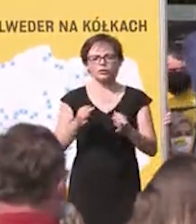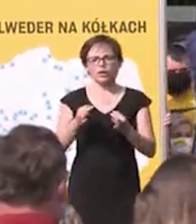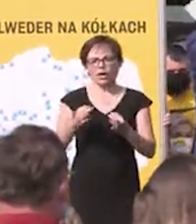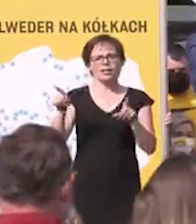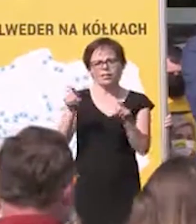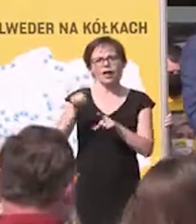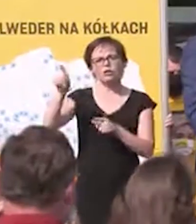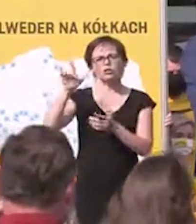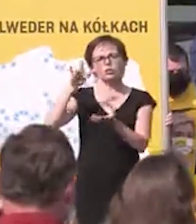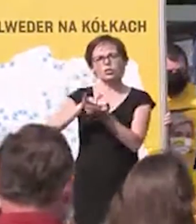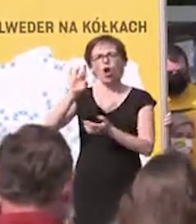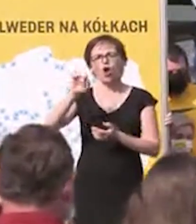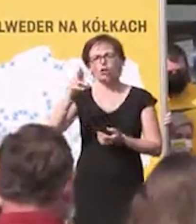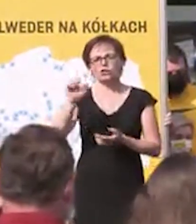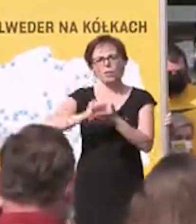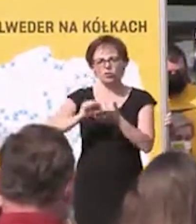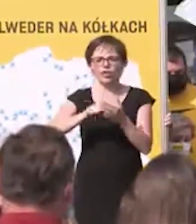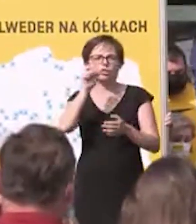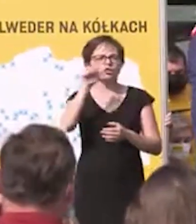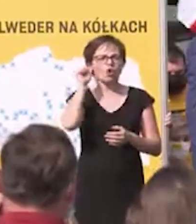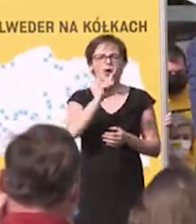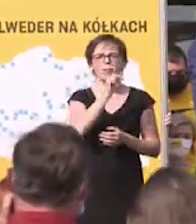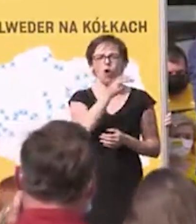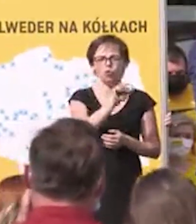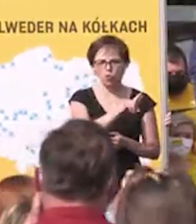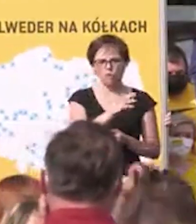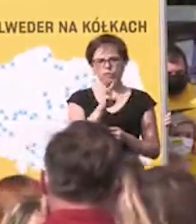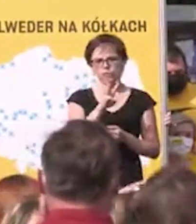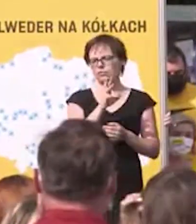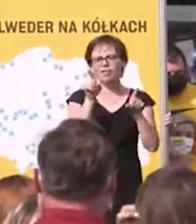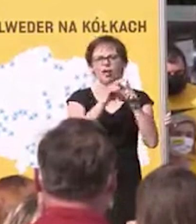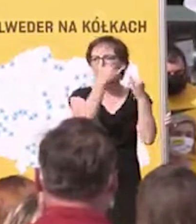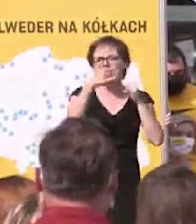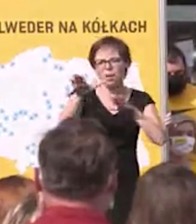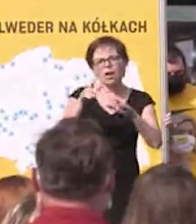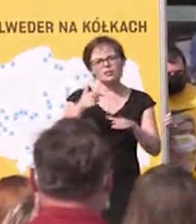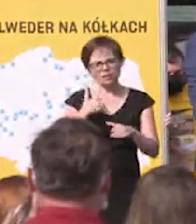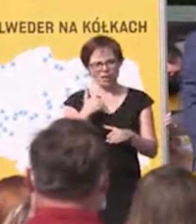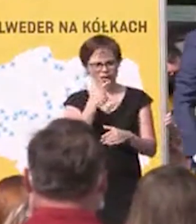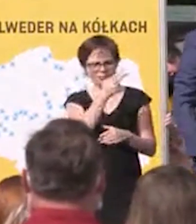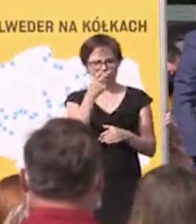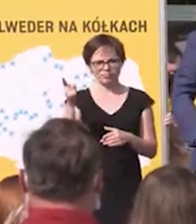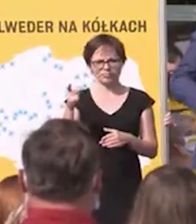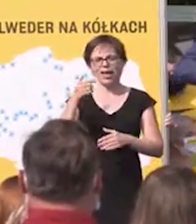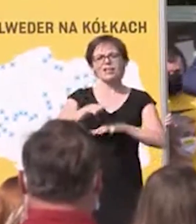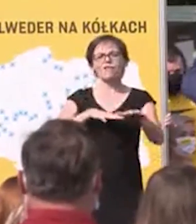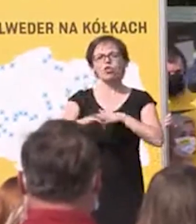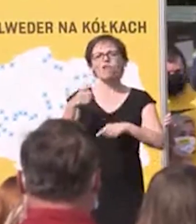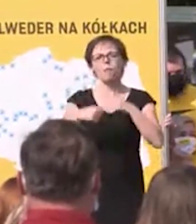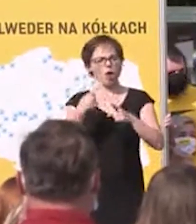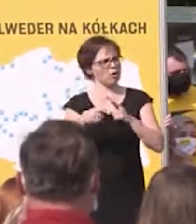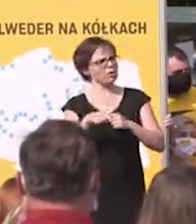śmiałem się w Grodzisku Mazowieckim, wczoraj w Piotrkowie, w wielu innych miejscach, gdzie byliśmy. Zawodowi politycy z tego gmachu